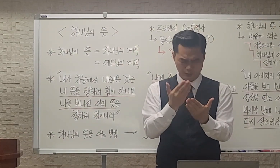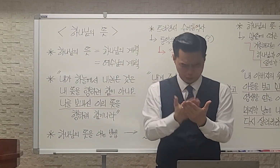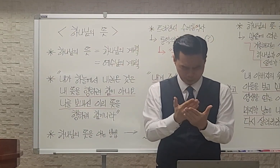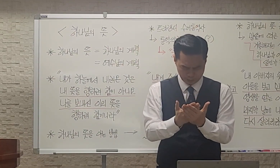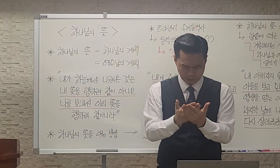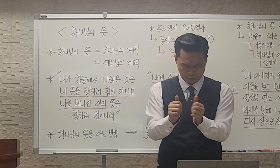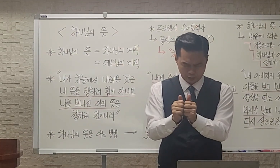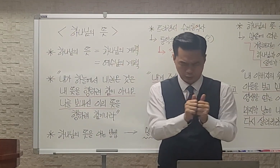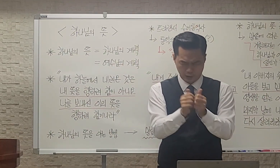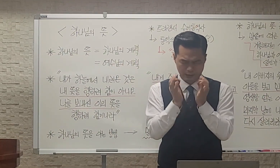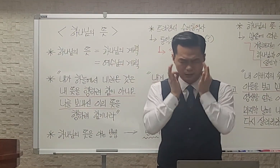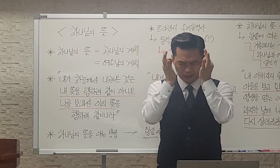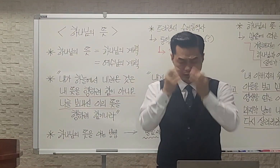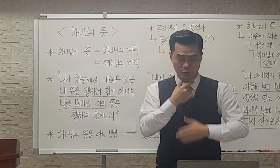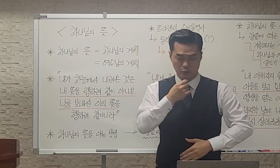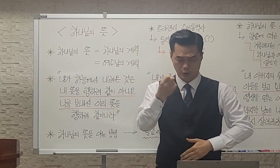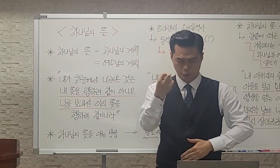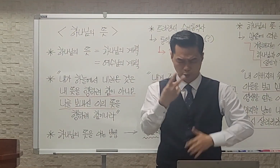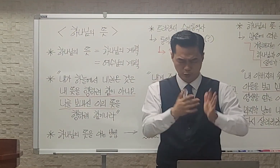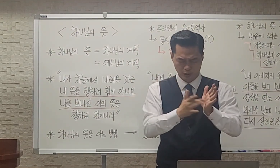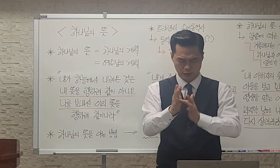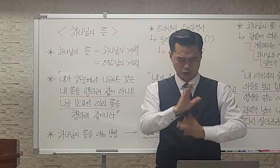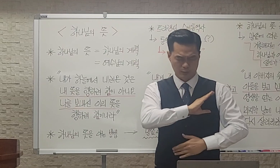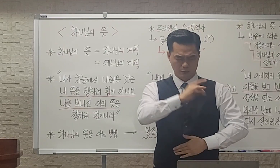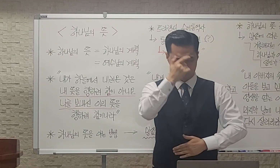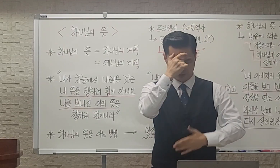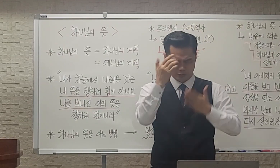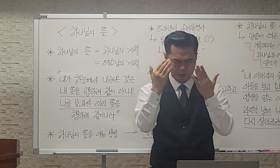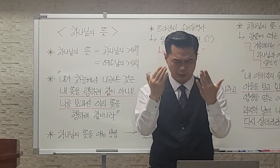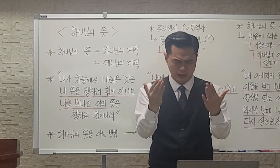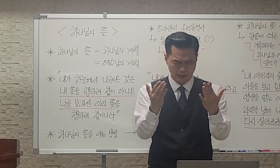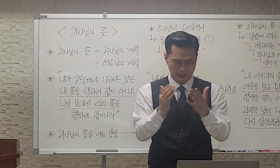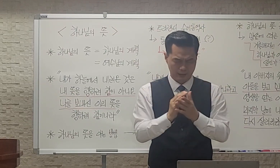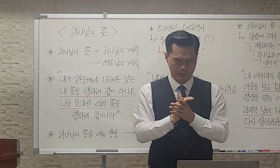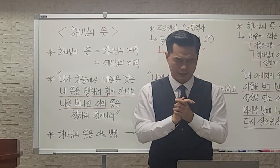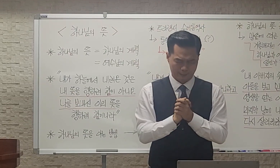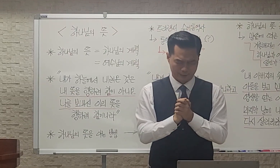도와주옵소서. 동행하시기를 간절히 소원하옵고 예수님의 이름으로 기도드립니다. 아멘.